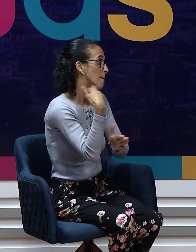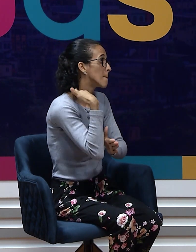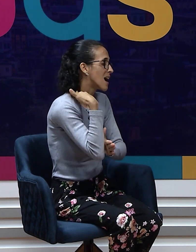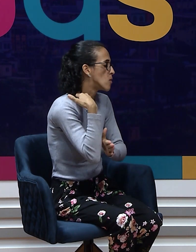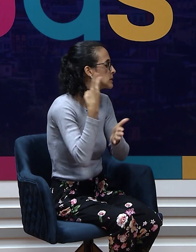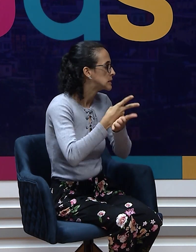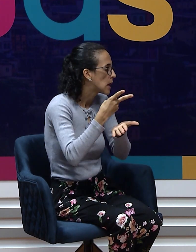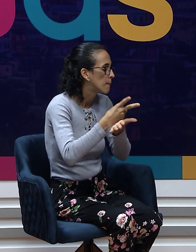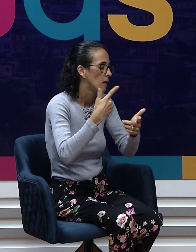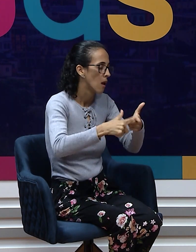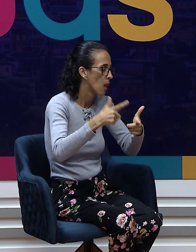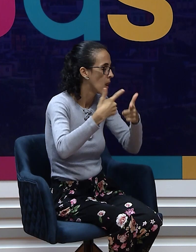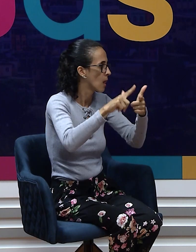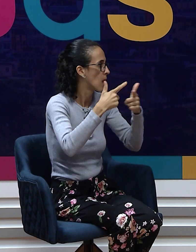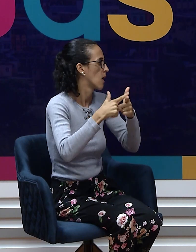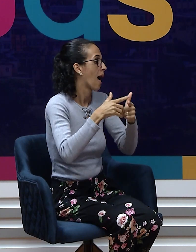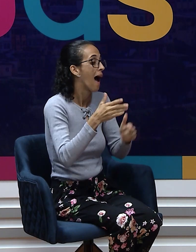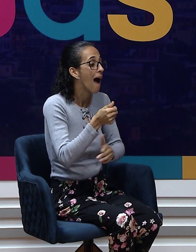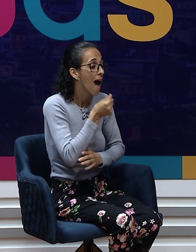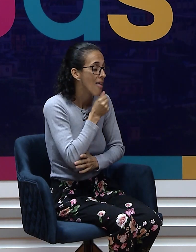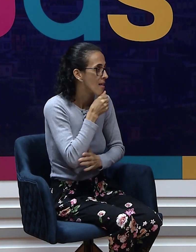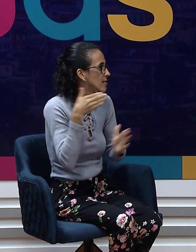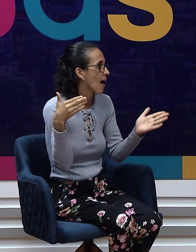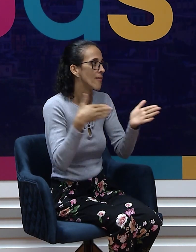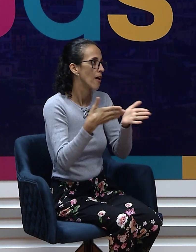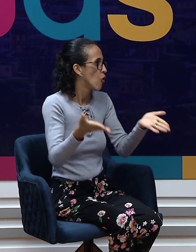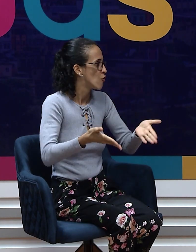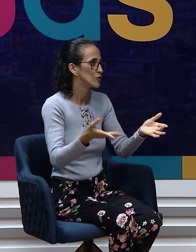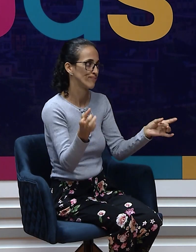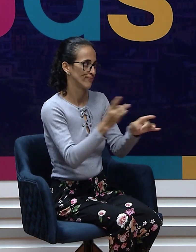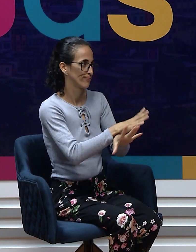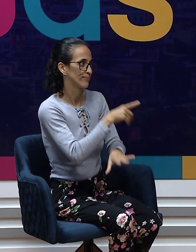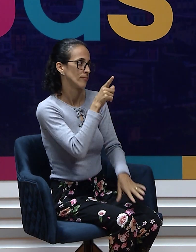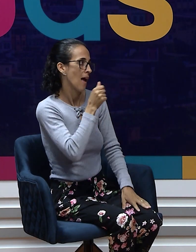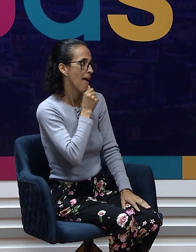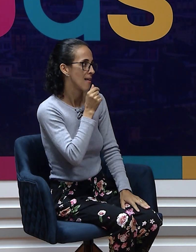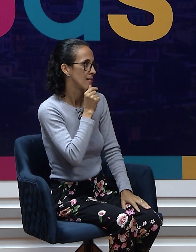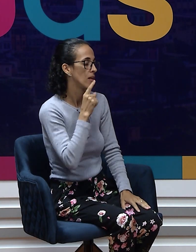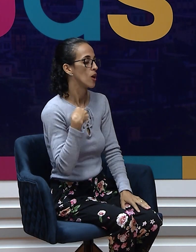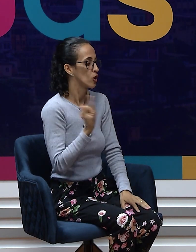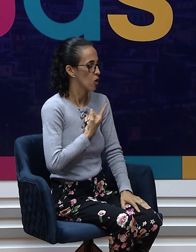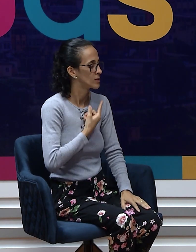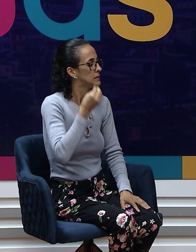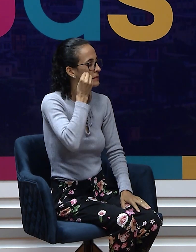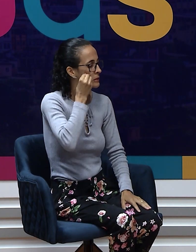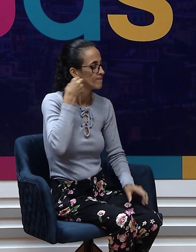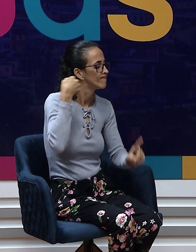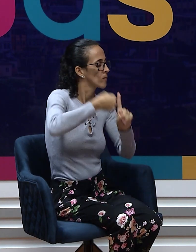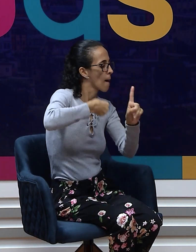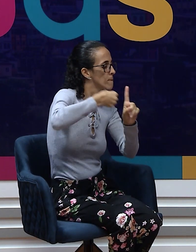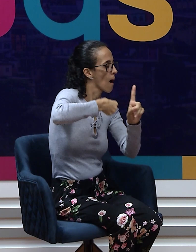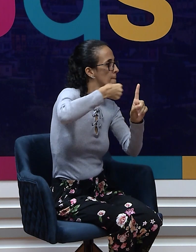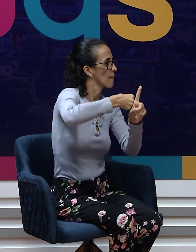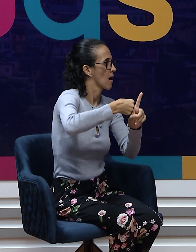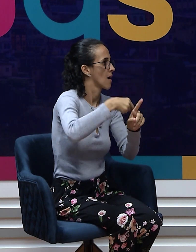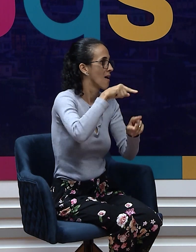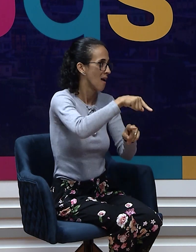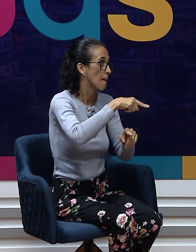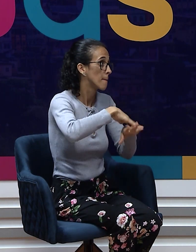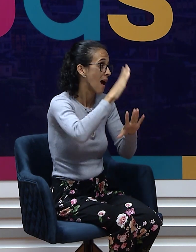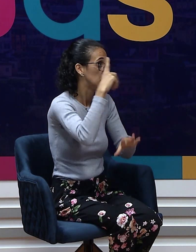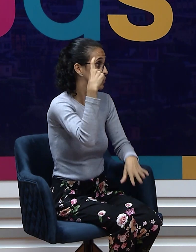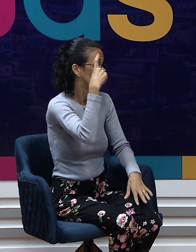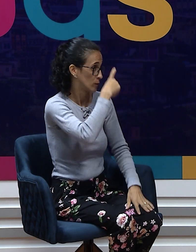essa acessibilidade. Infelizmente, isso é muito importante. Ainda até hoje, isso não está pronto. Infelizmente, a gente